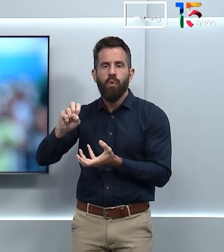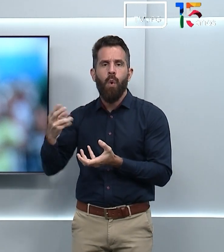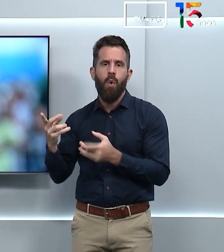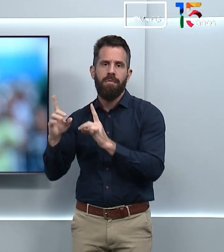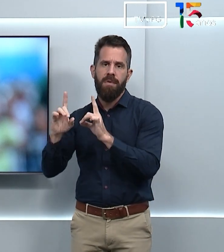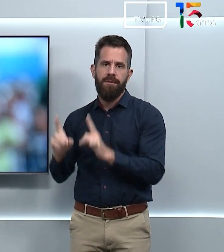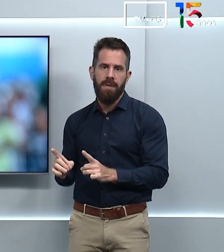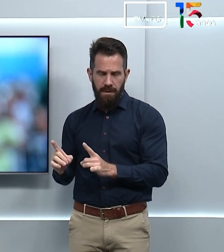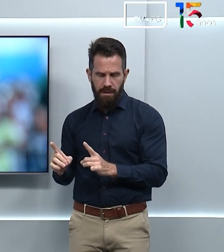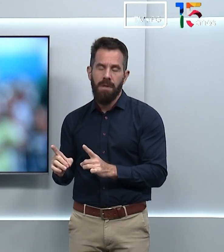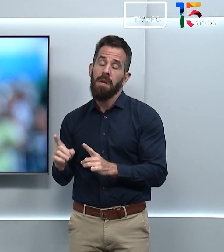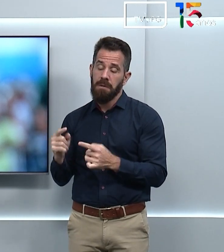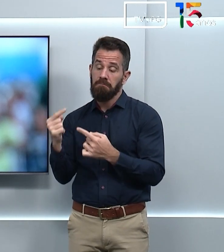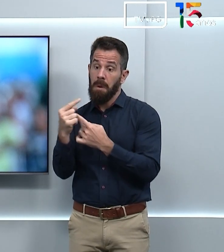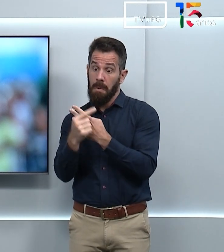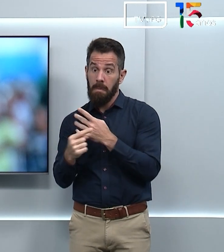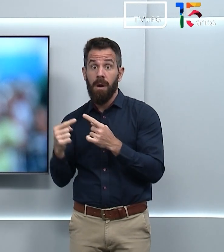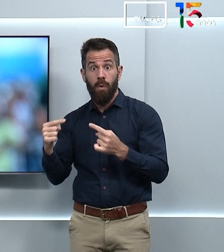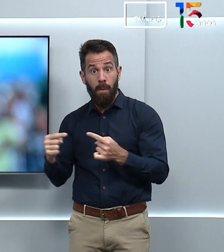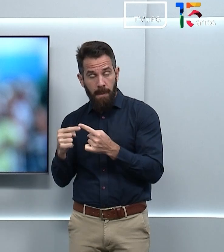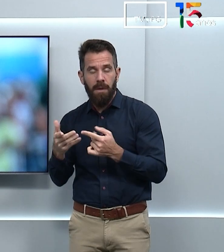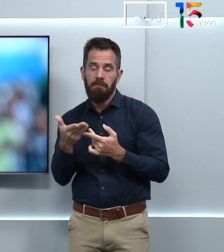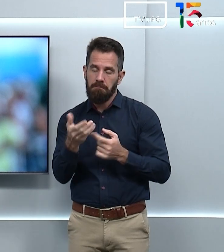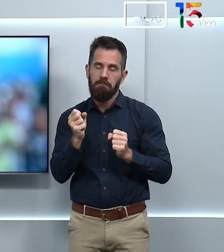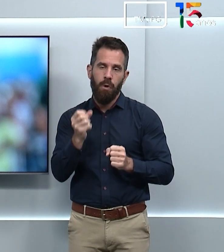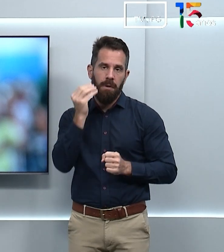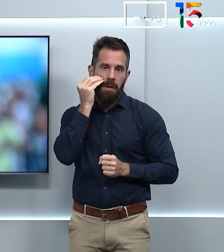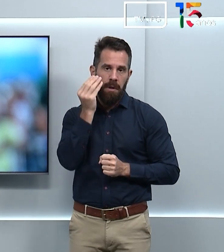pessoa com deficiência.